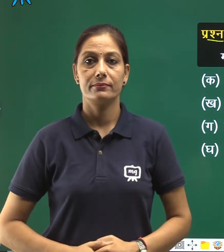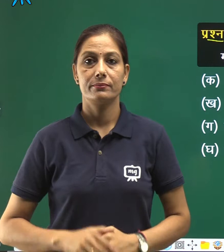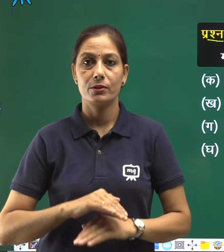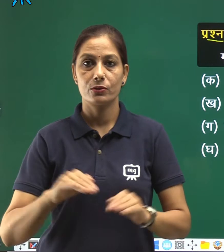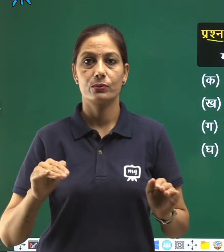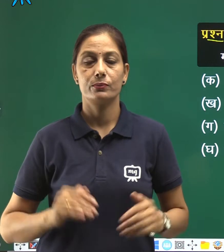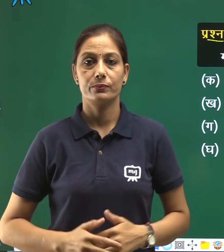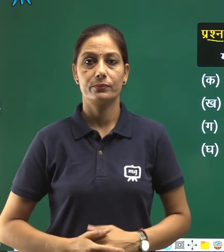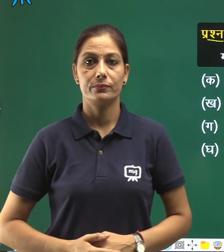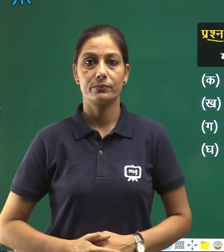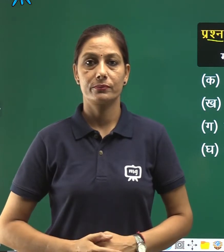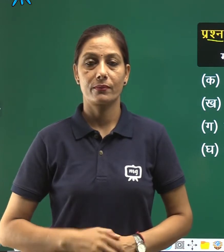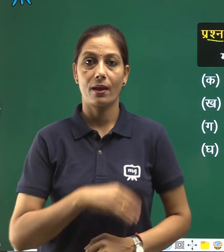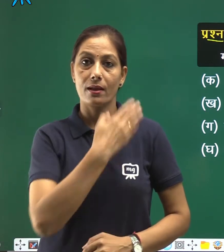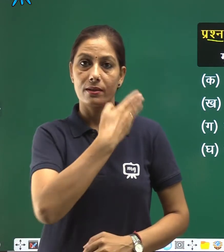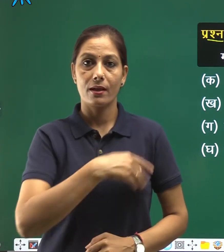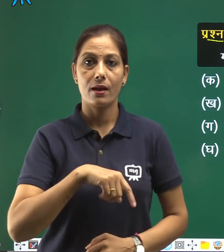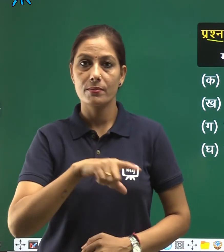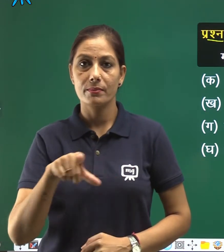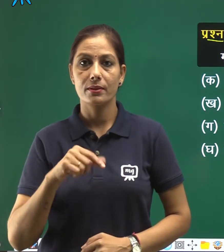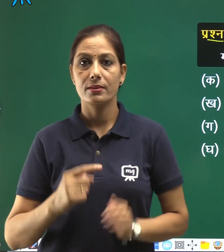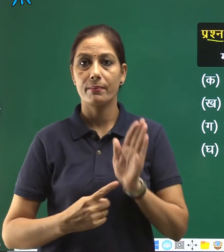बच्चों, यहां आपके सामने